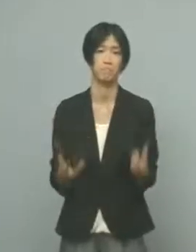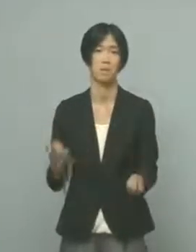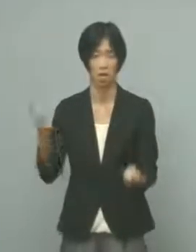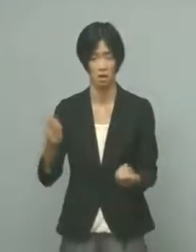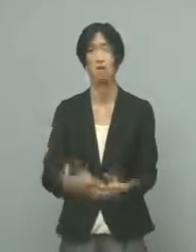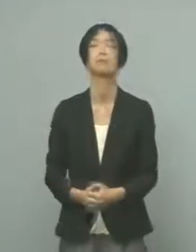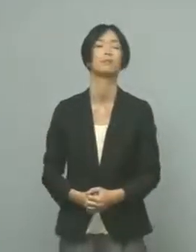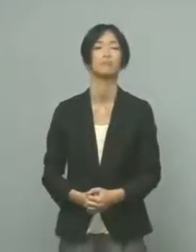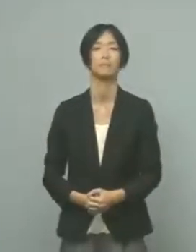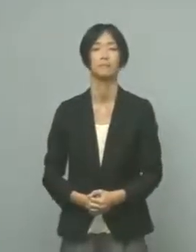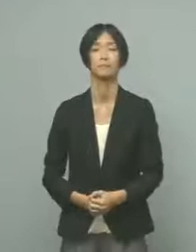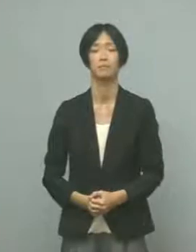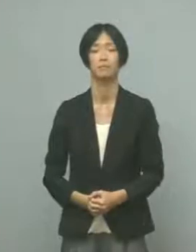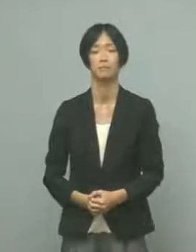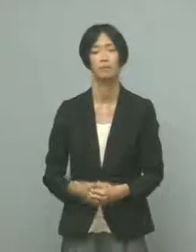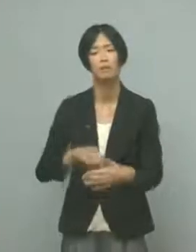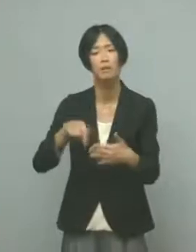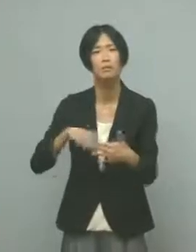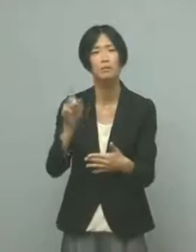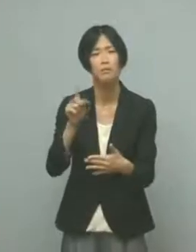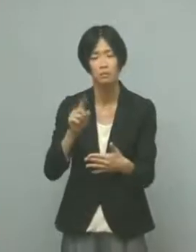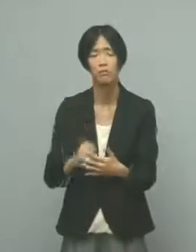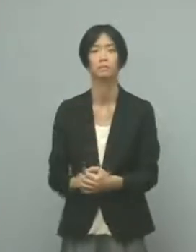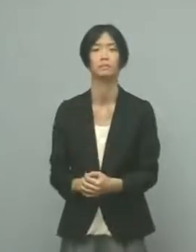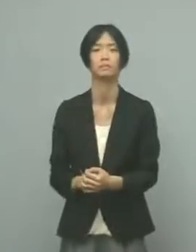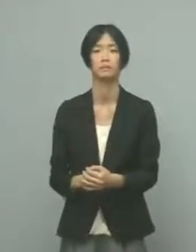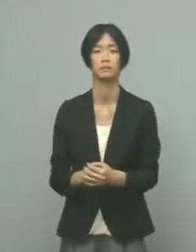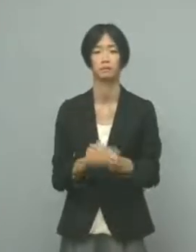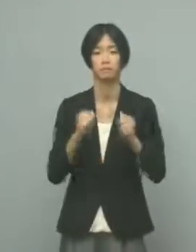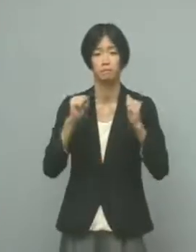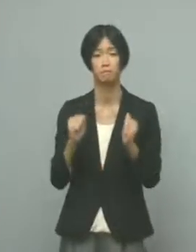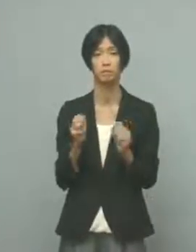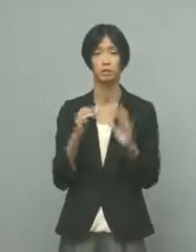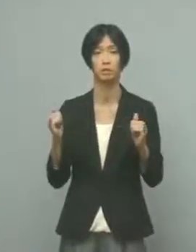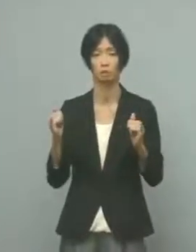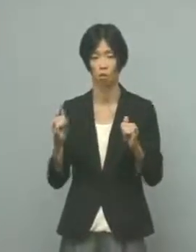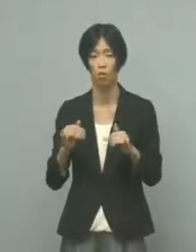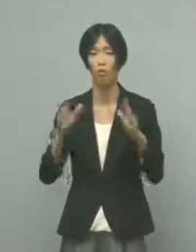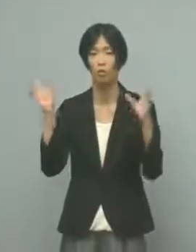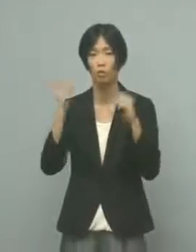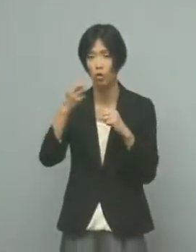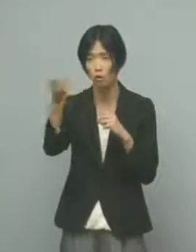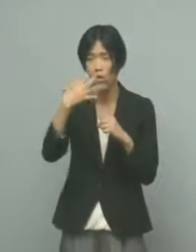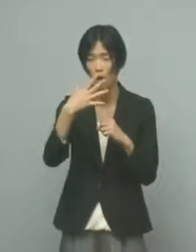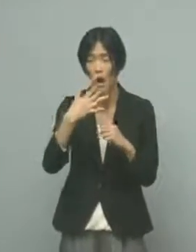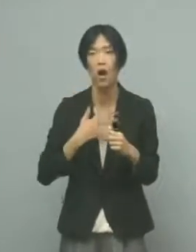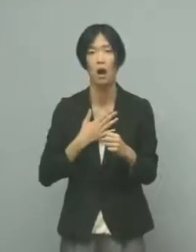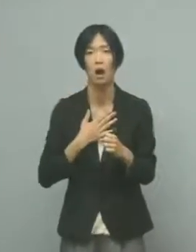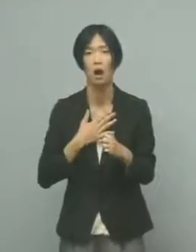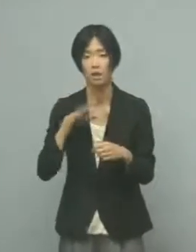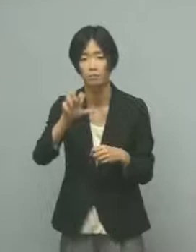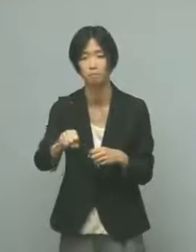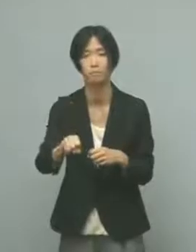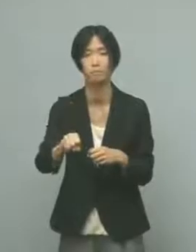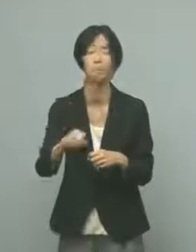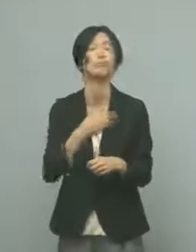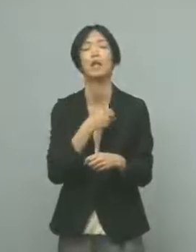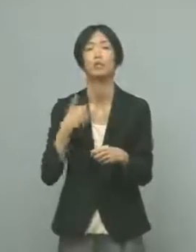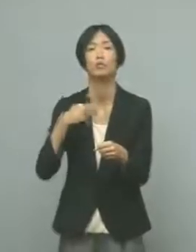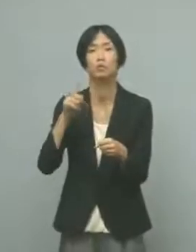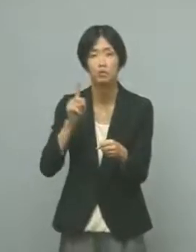ました。内容は、住民の方が情報の意味を直感的に理解できる